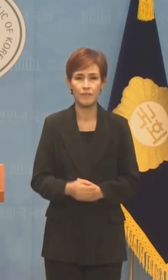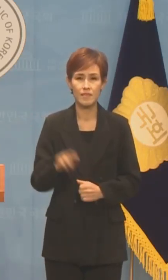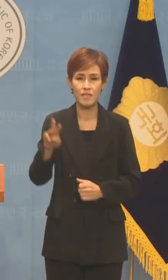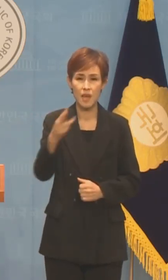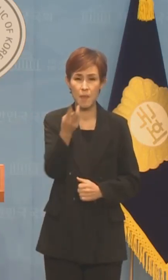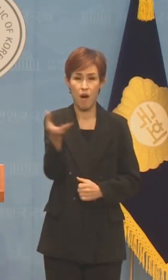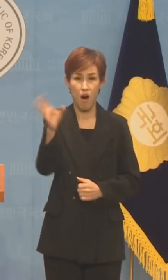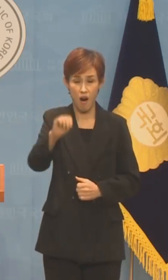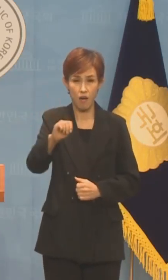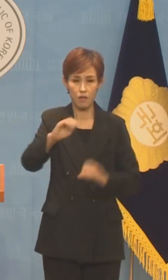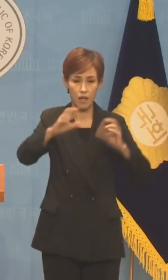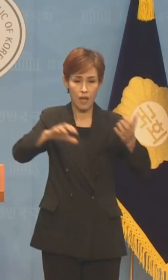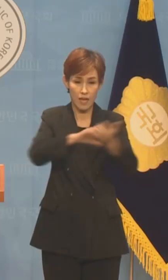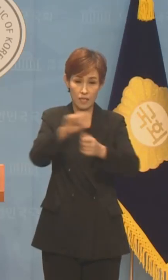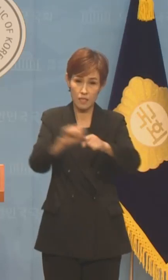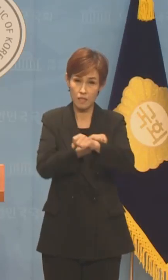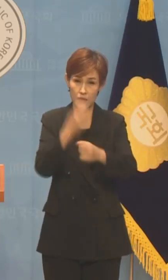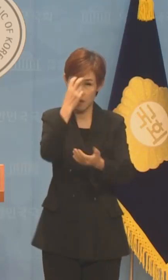300억 내란 특검,